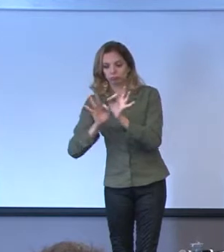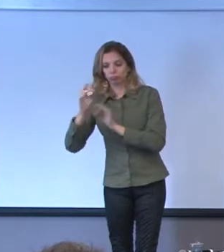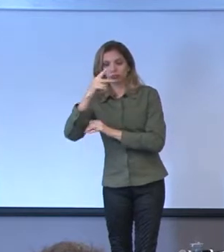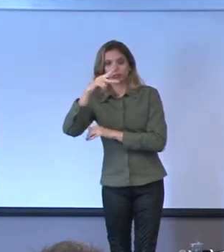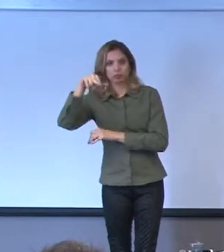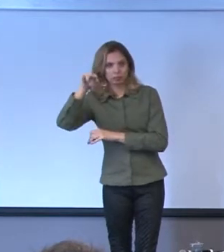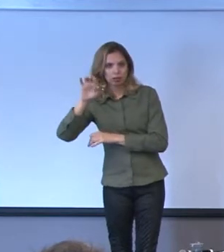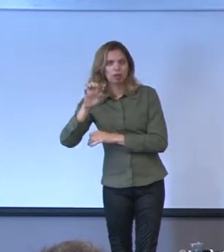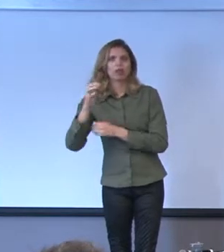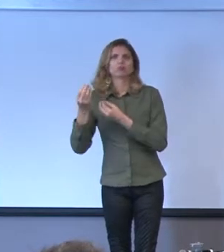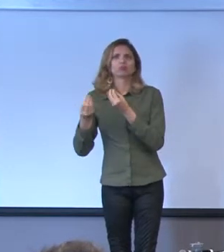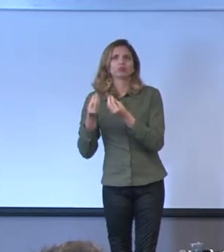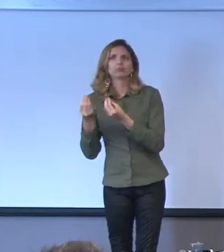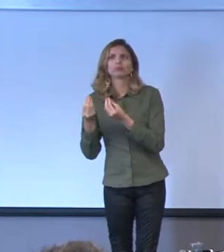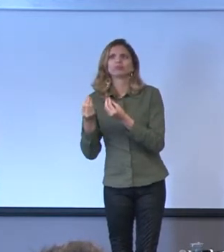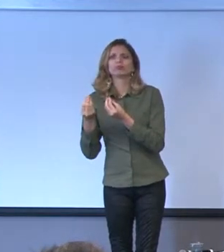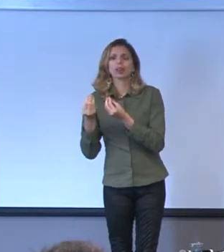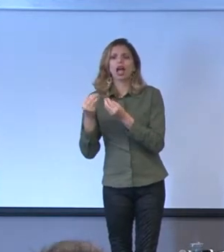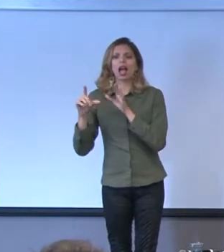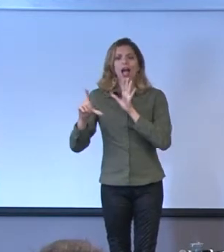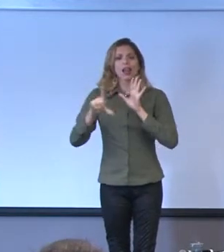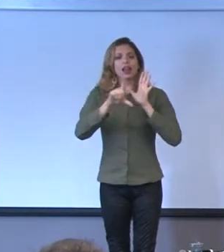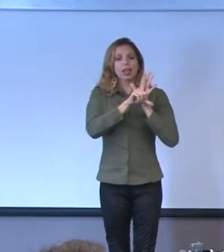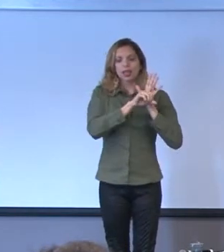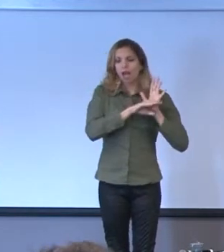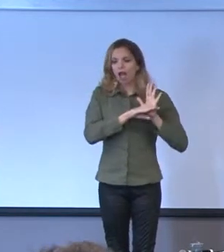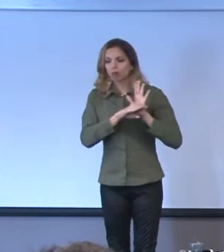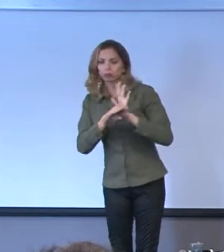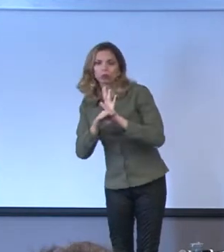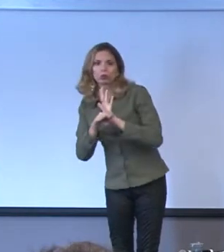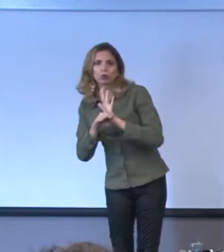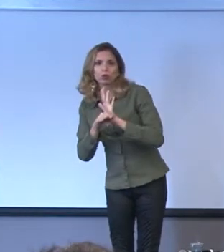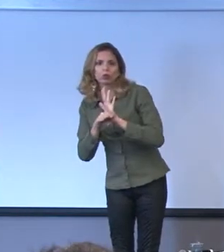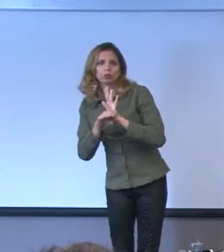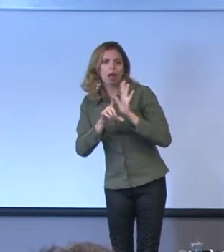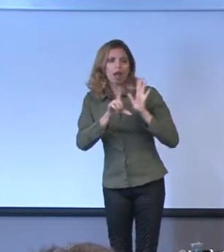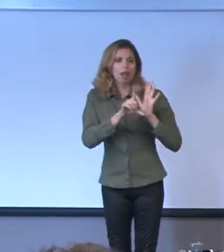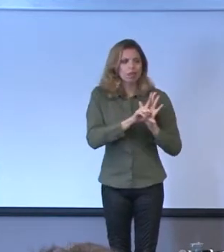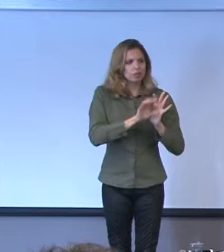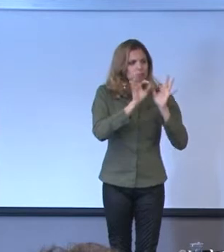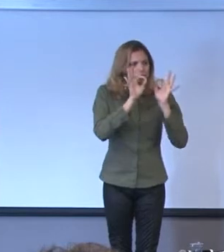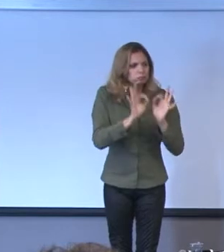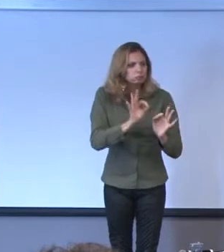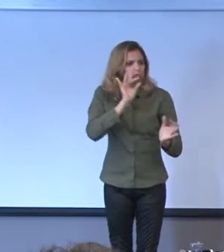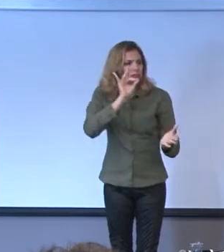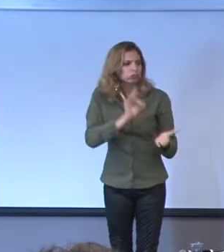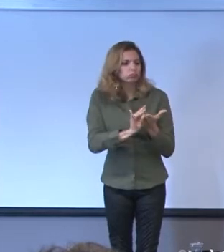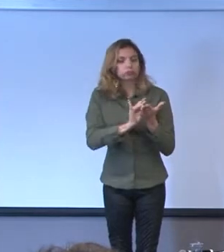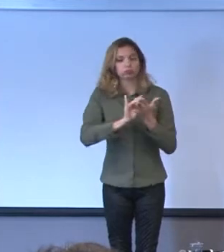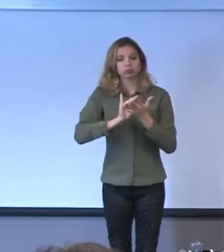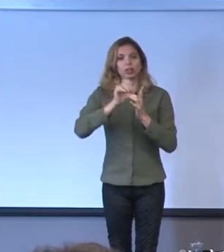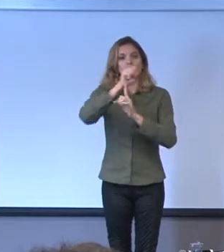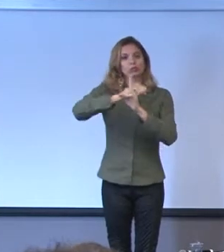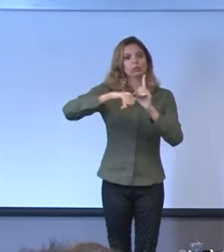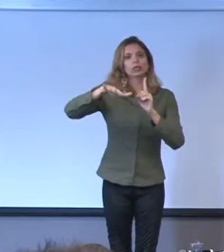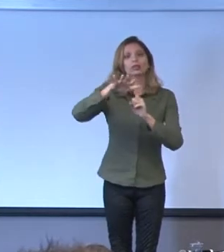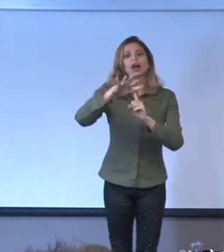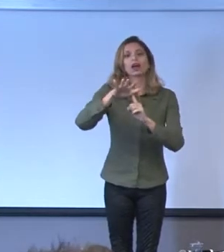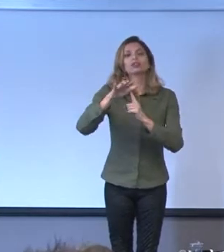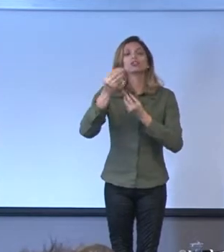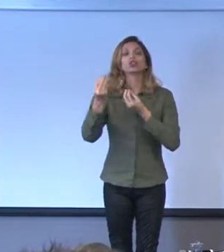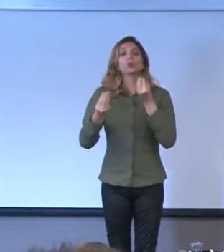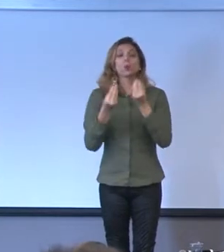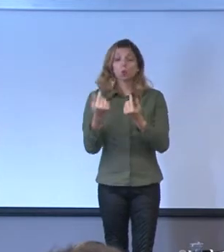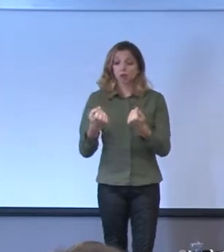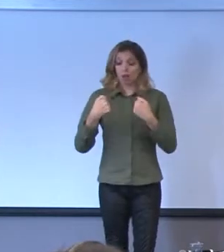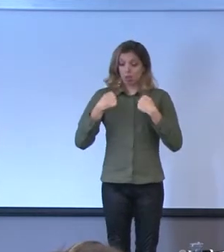PNE, até que ponto as leis conseguem ser efetivas no cotidiano e qual o nosso papel para tornar